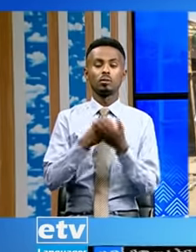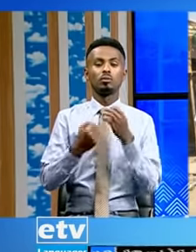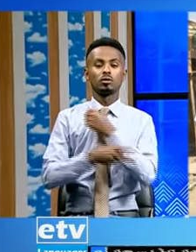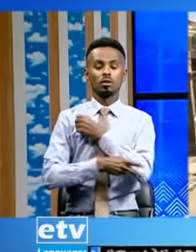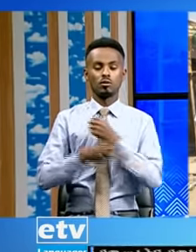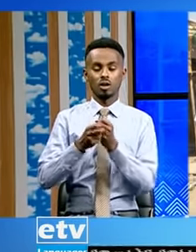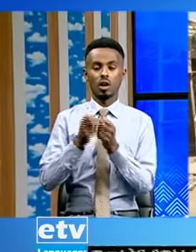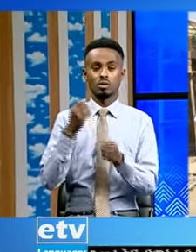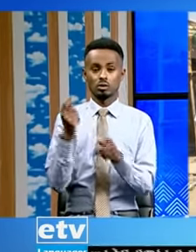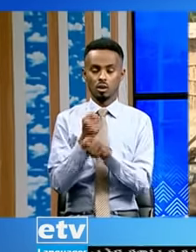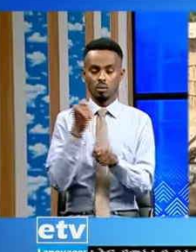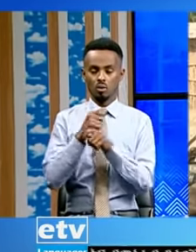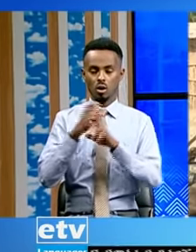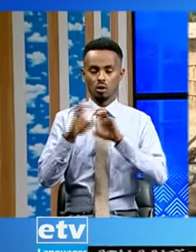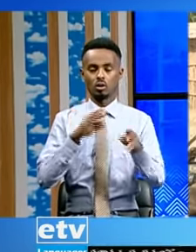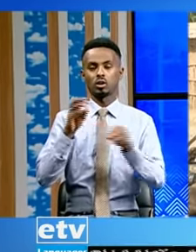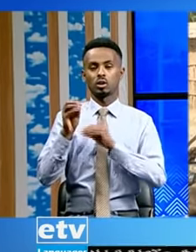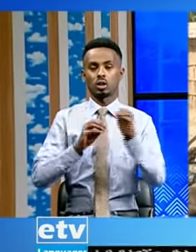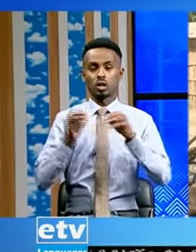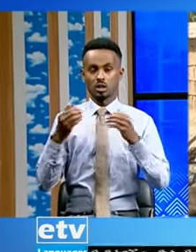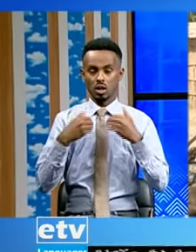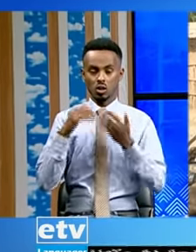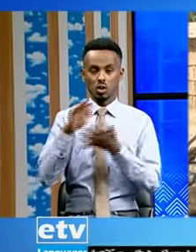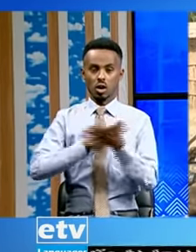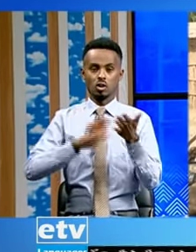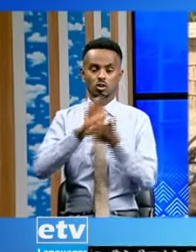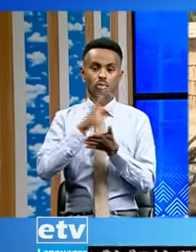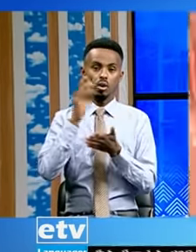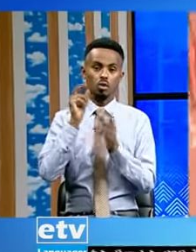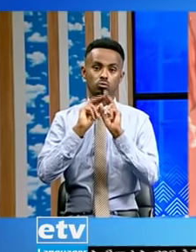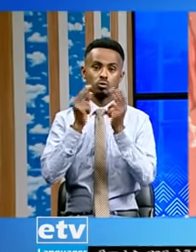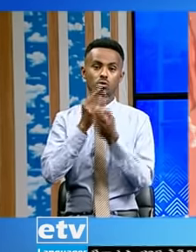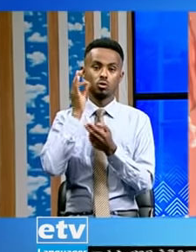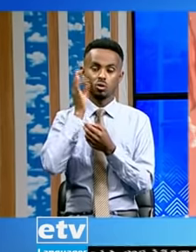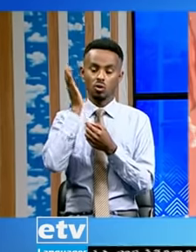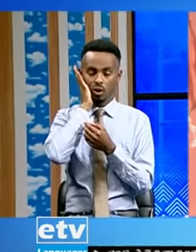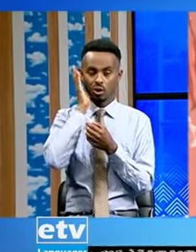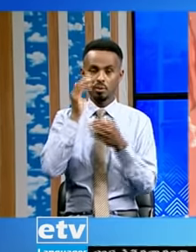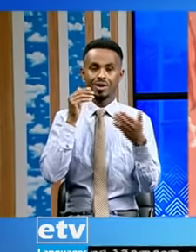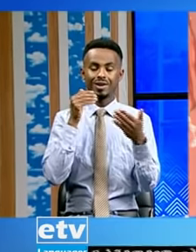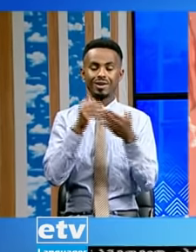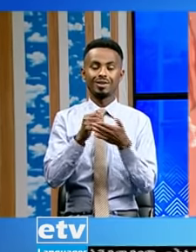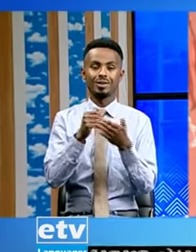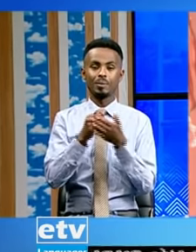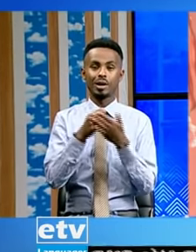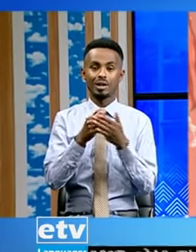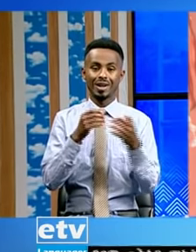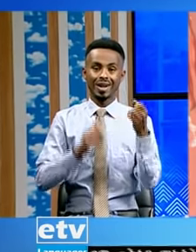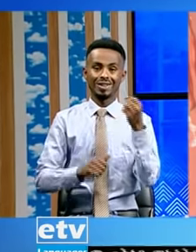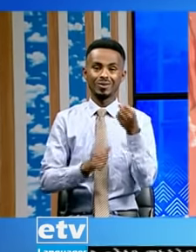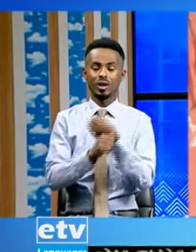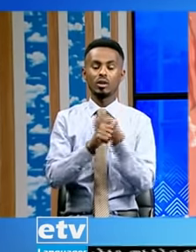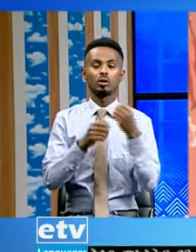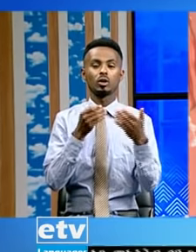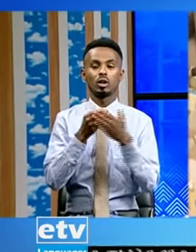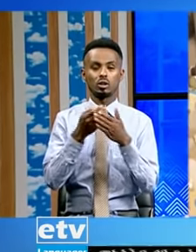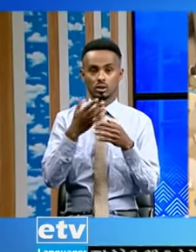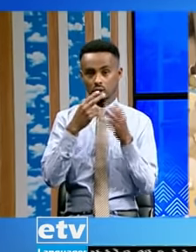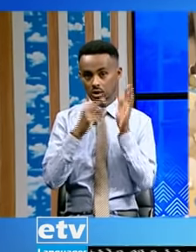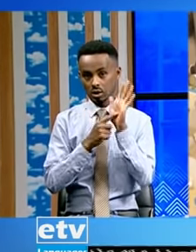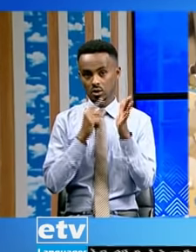ማውደም ተግባሩ አድርጎ እየተንቀሳቀሰ ያለው አሸባሪ ቡድኑ ህወሓት በየደረሰበት የአጥፊነት ተግባሩን እያሳየ